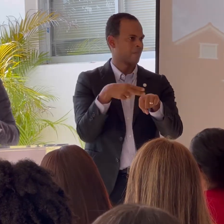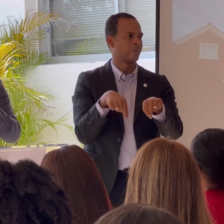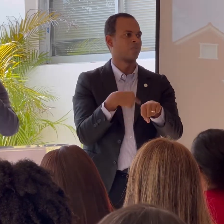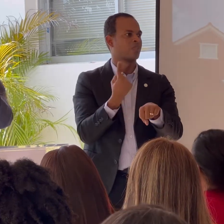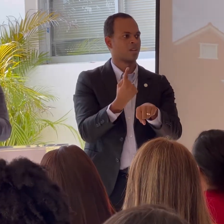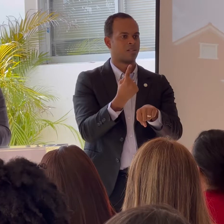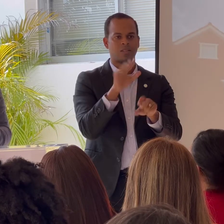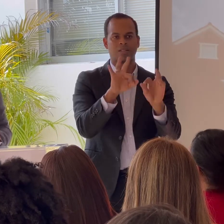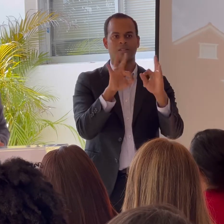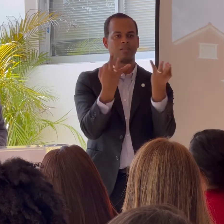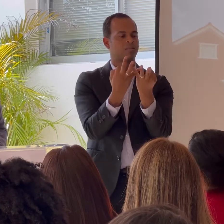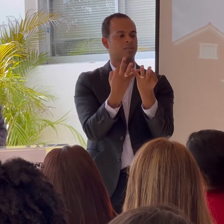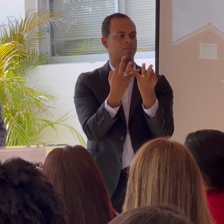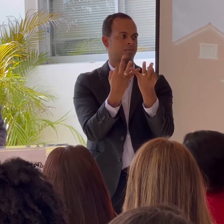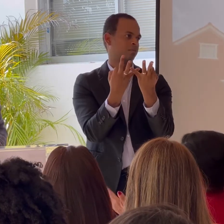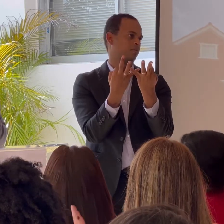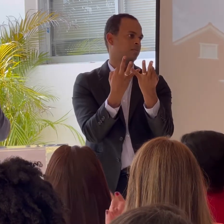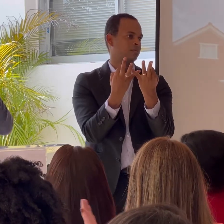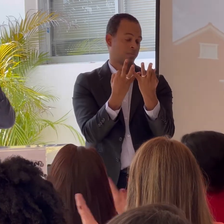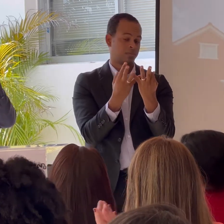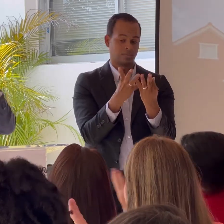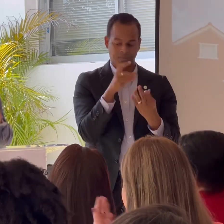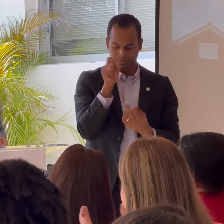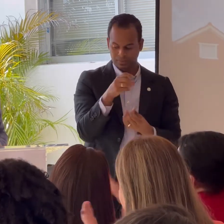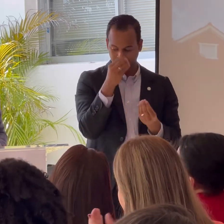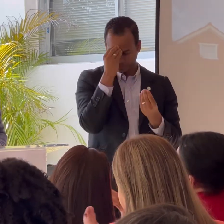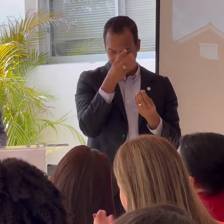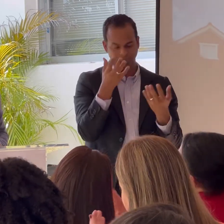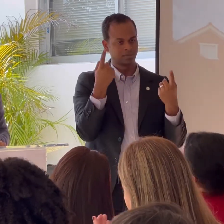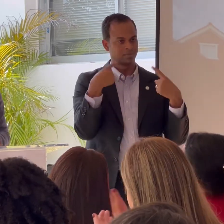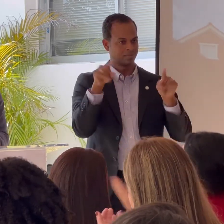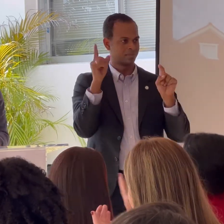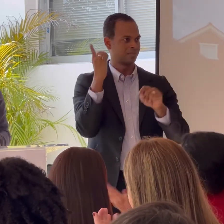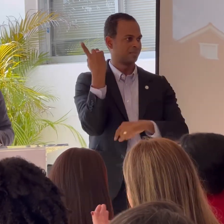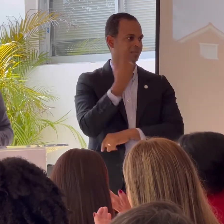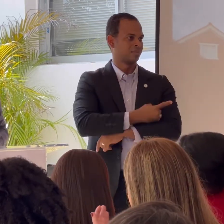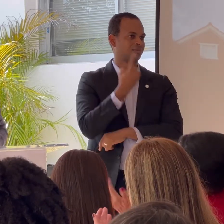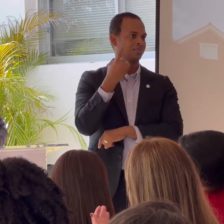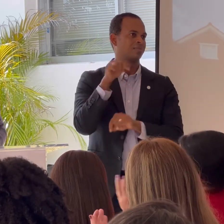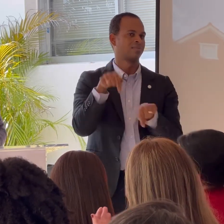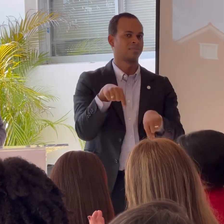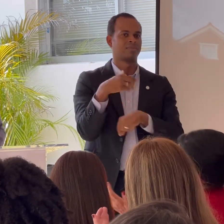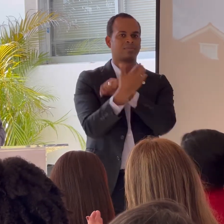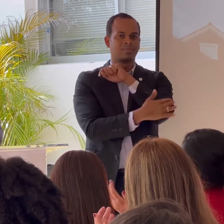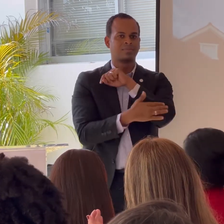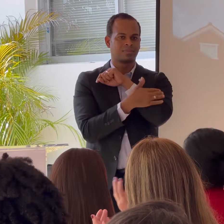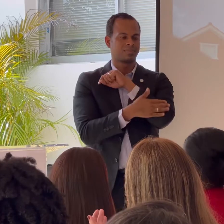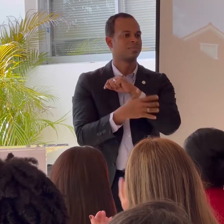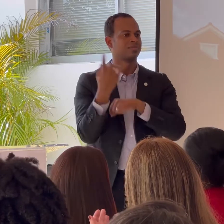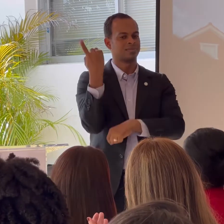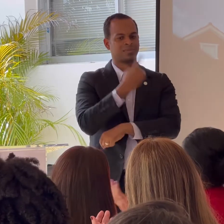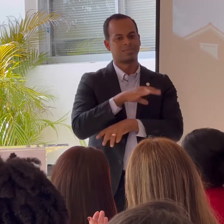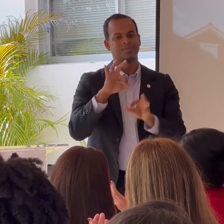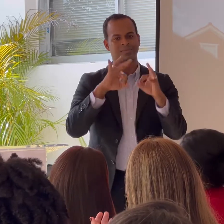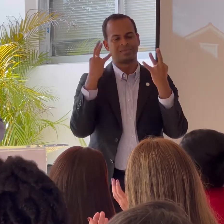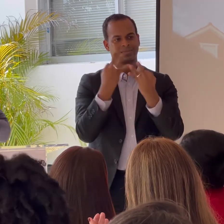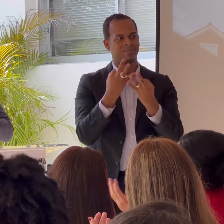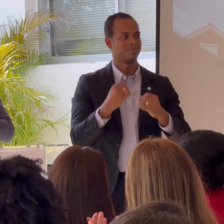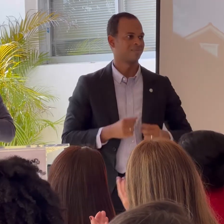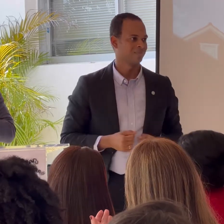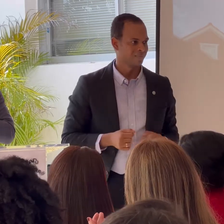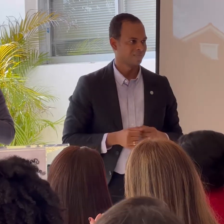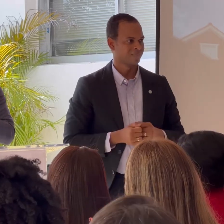únicamente de la familia. Así es que tenemos ya finalmente un día en este país que es el Día de la Familia.